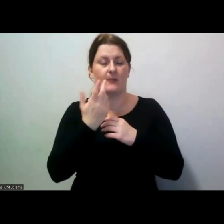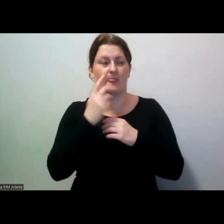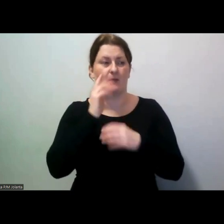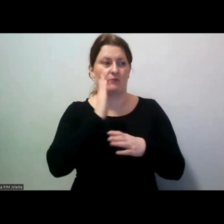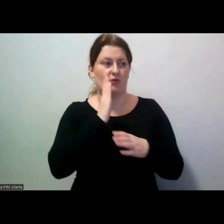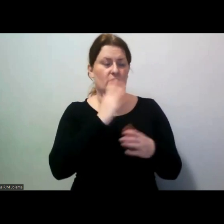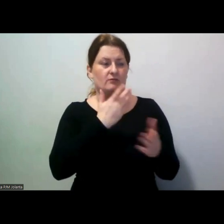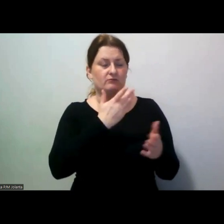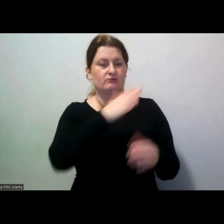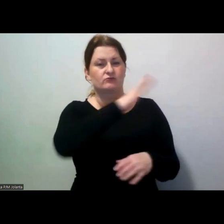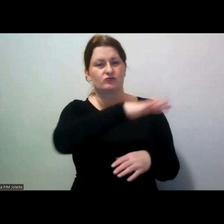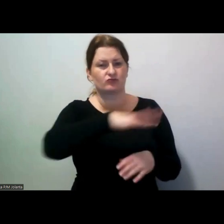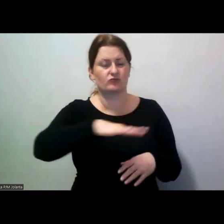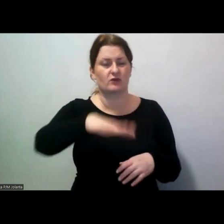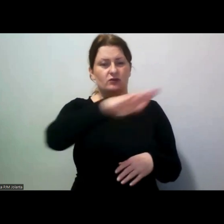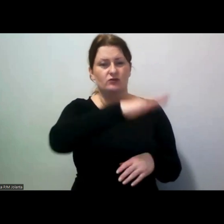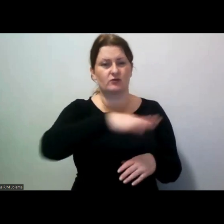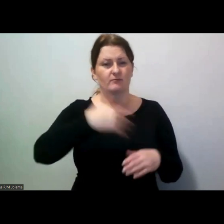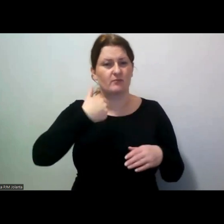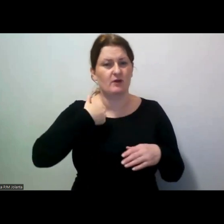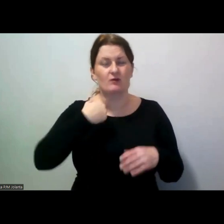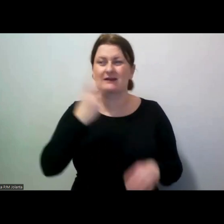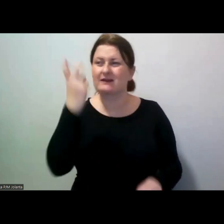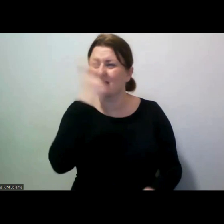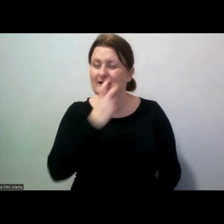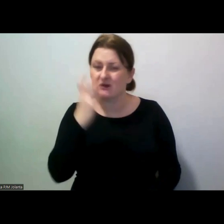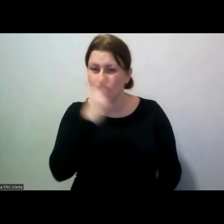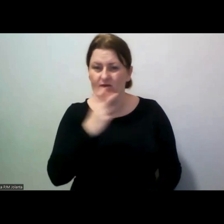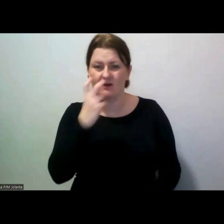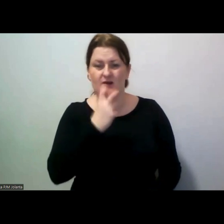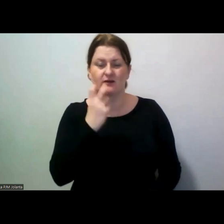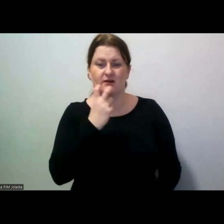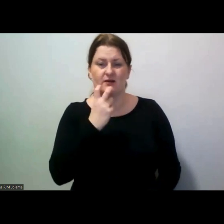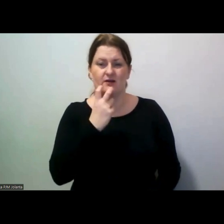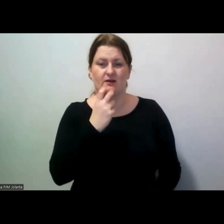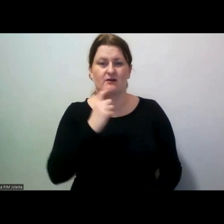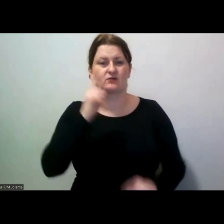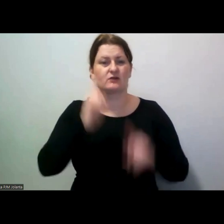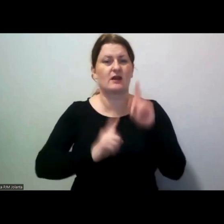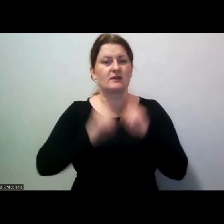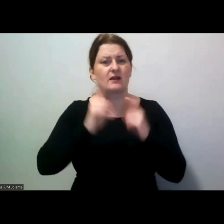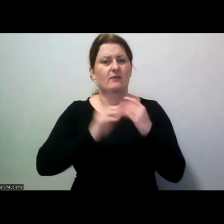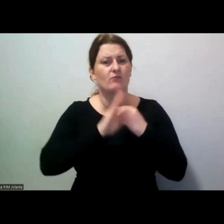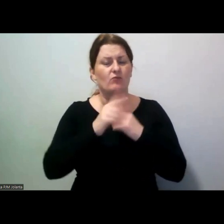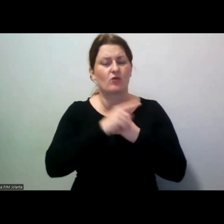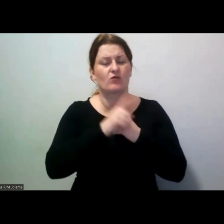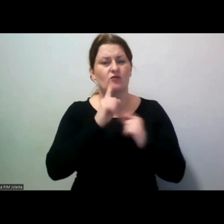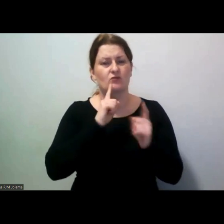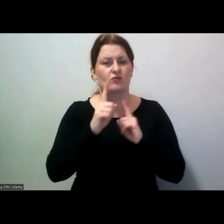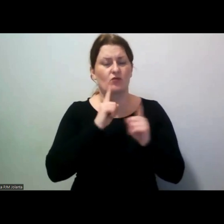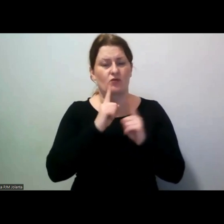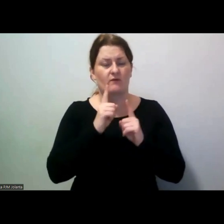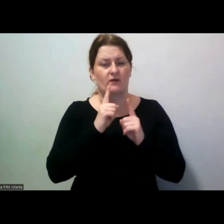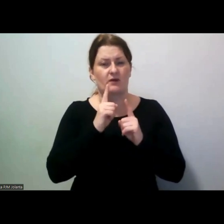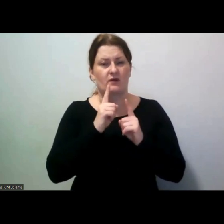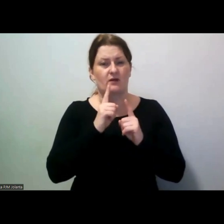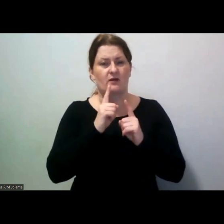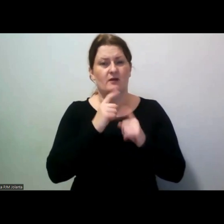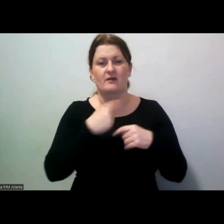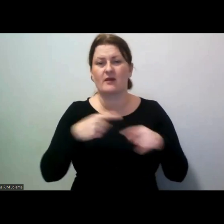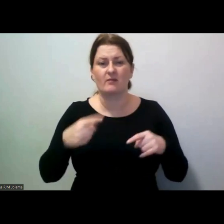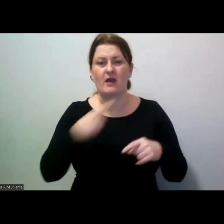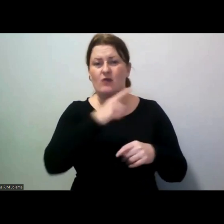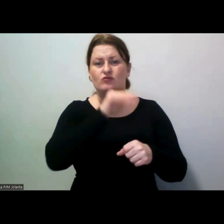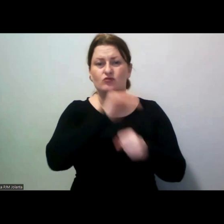że te dzieciaki były ogromnie zainteresowane. I czasem po takiej rozmowie, mimo że nie miały zgody, mówiły